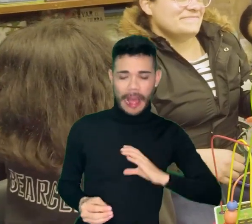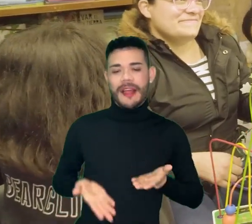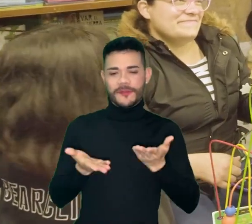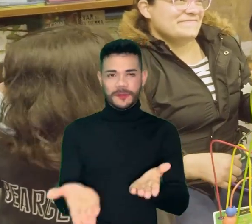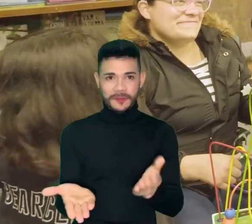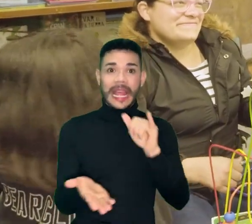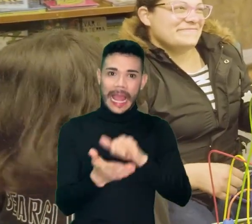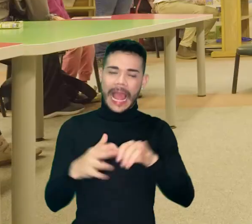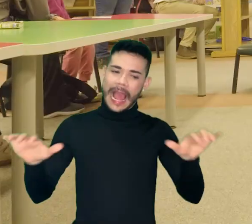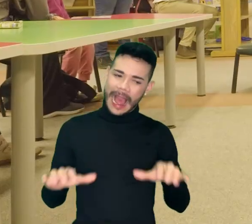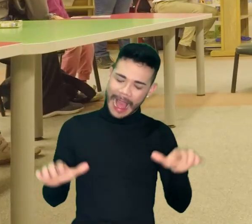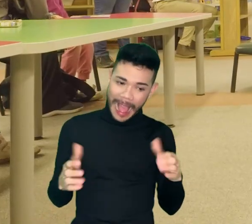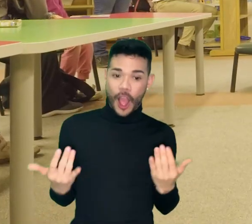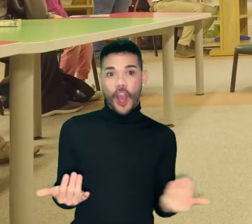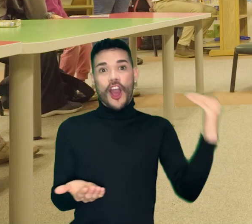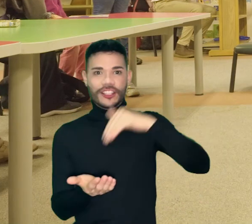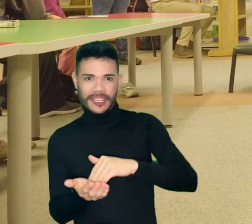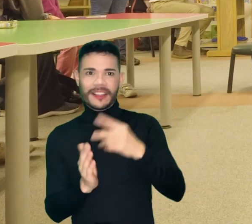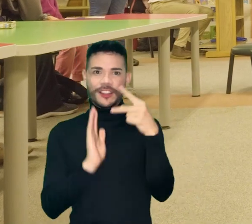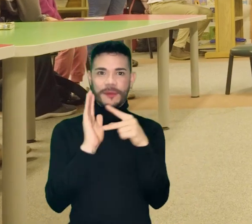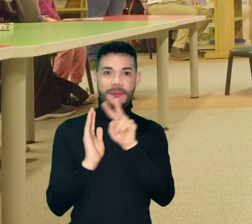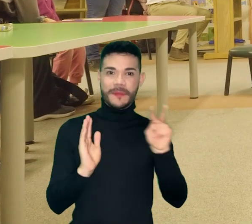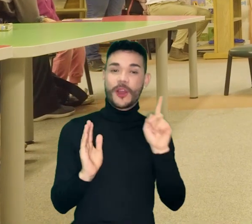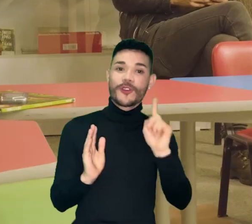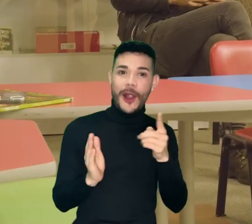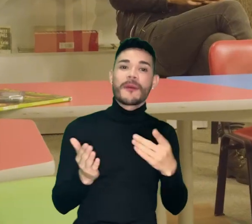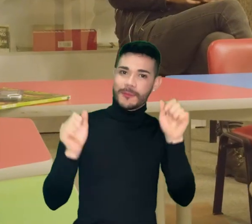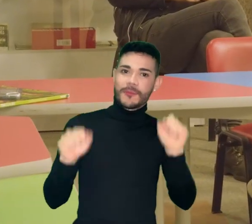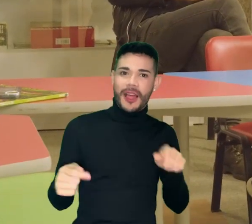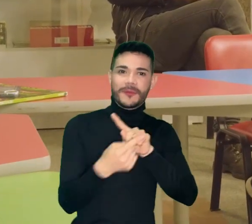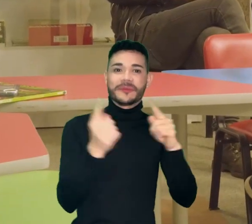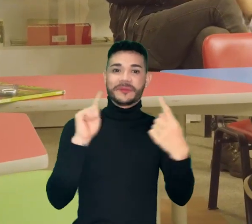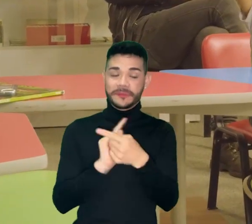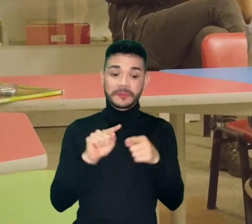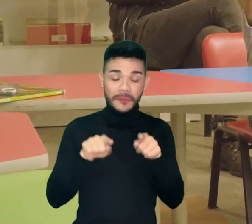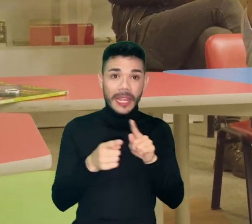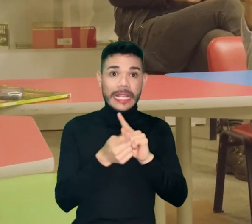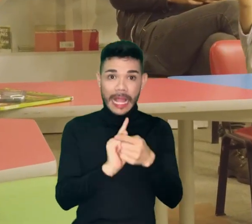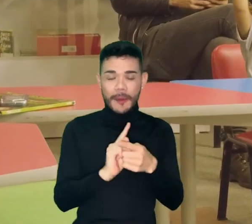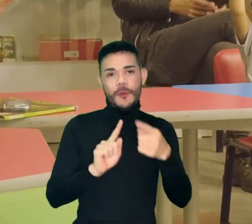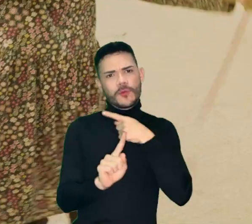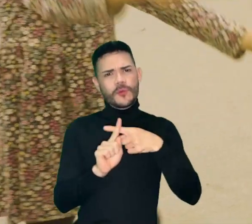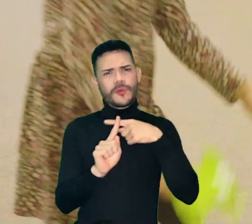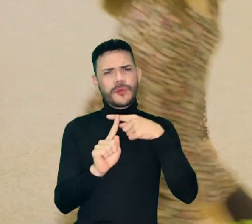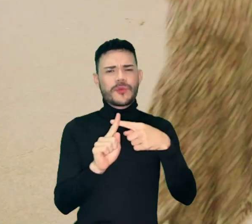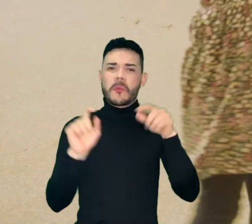volver a encontrarnos, y ese cambio ha sido muy positivo porque vemos que podemos ofrecer una oportunidad de encuentro en donde los niños